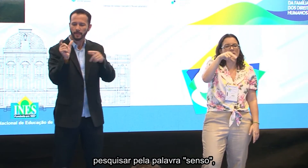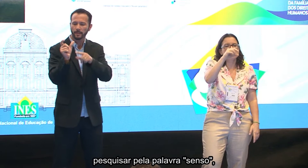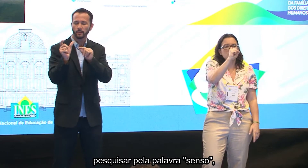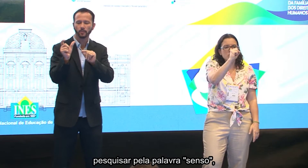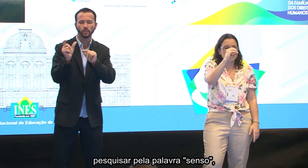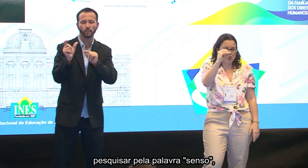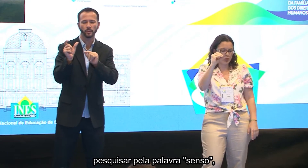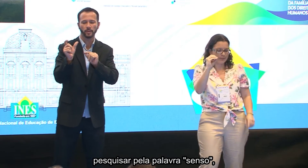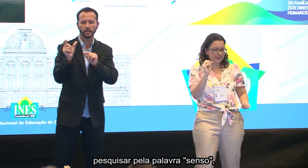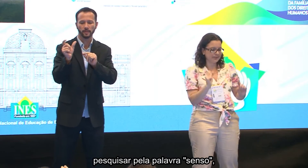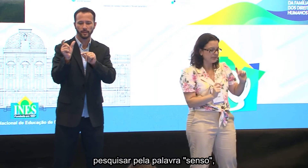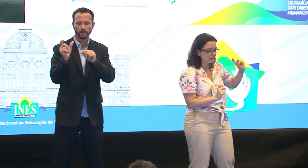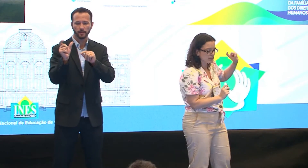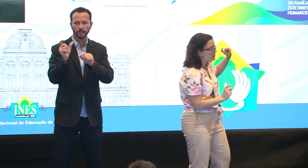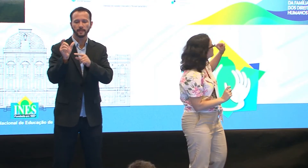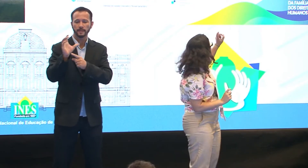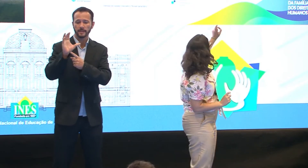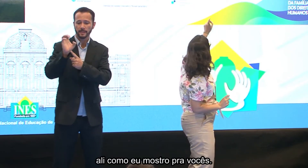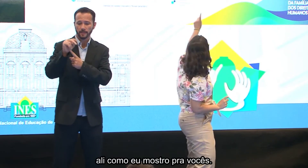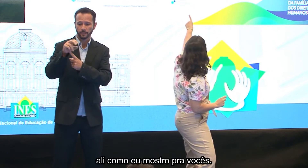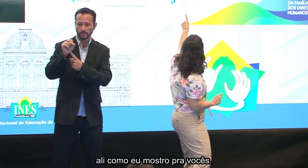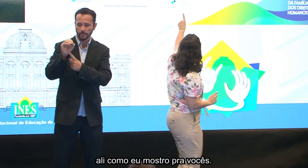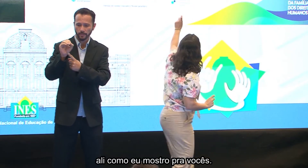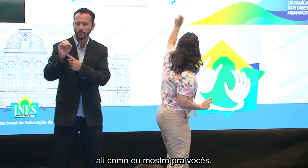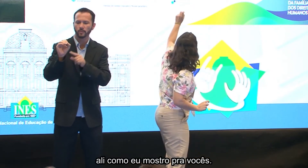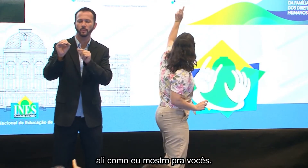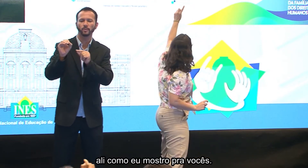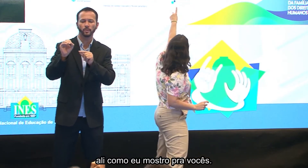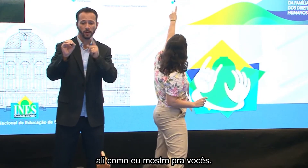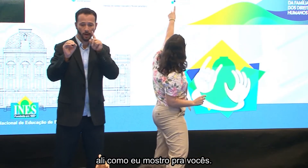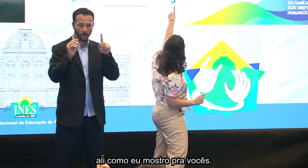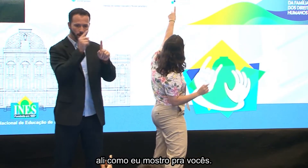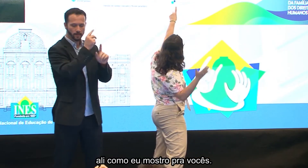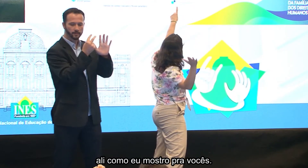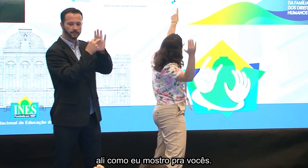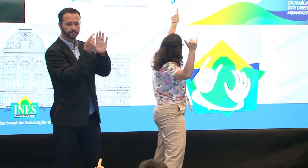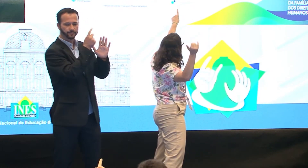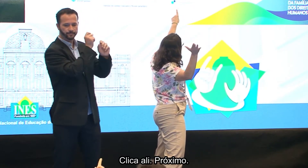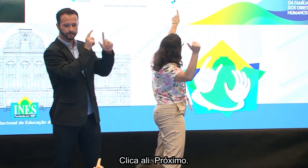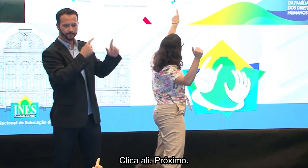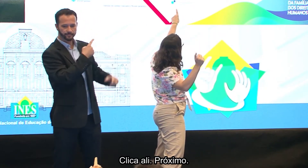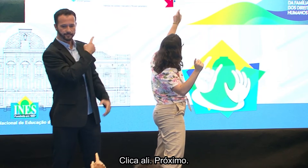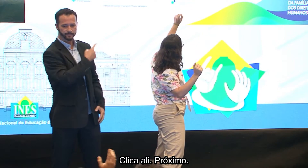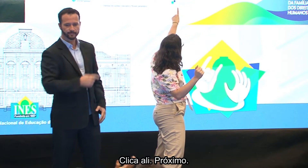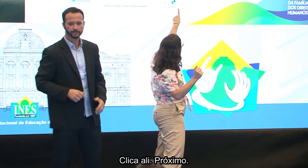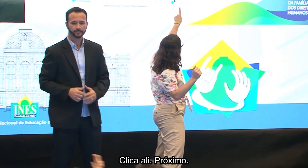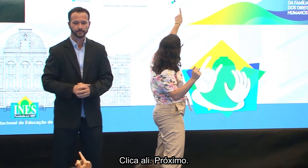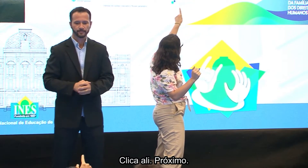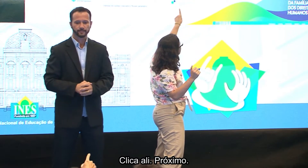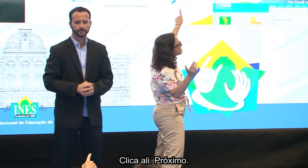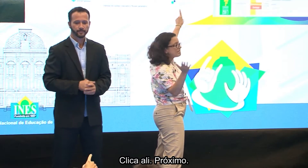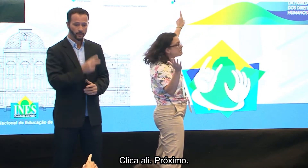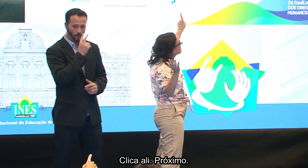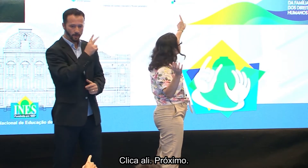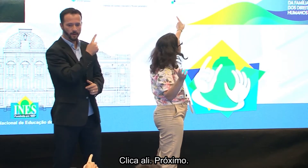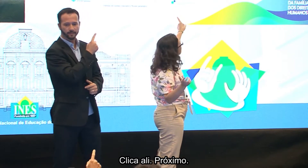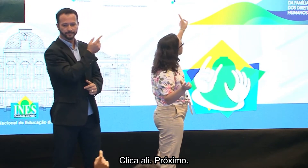palavra censo, ali, como eu mostro para vocês. Clicar ali, próximo,